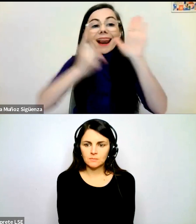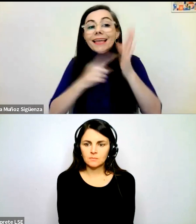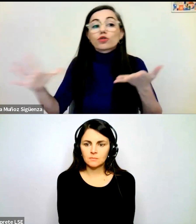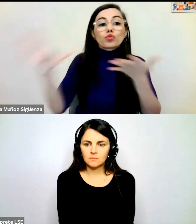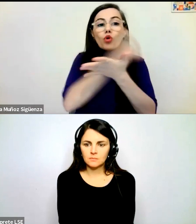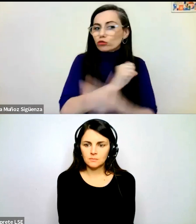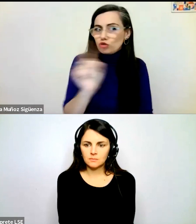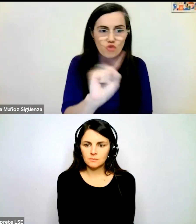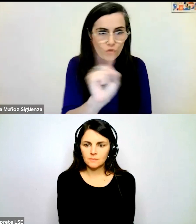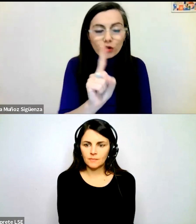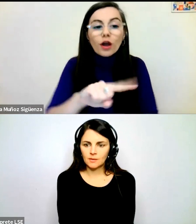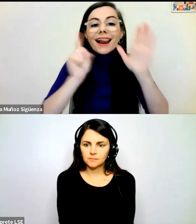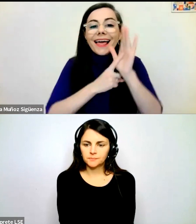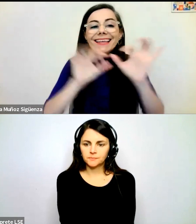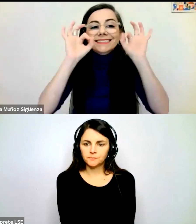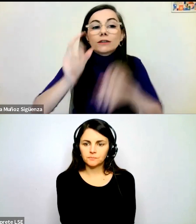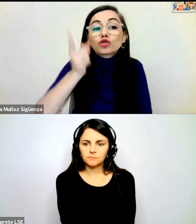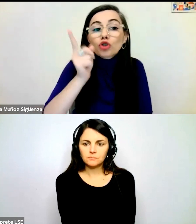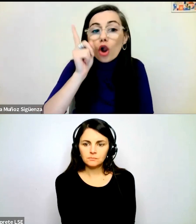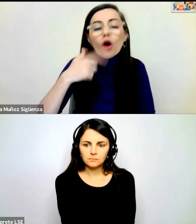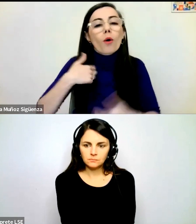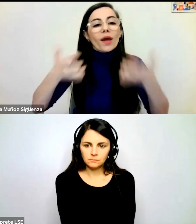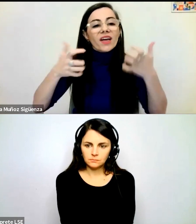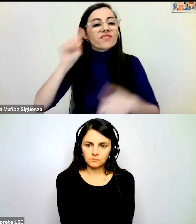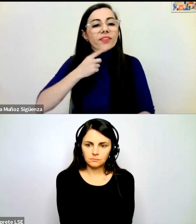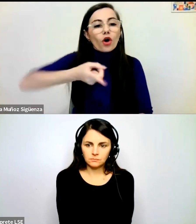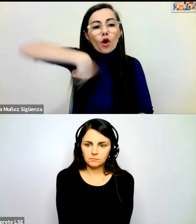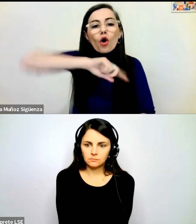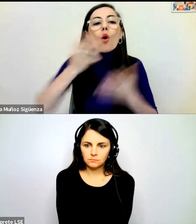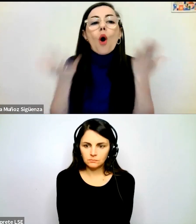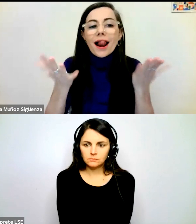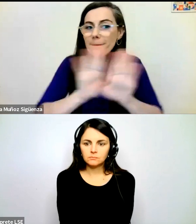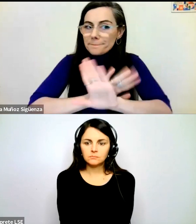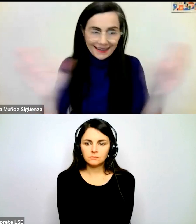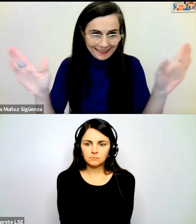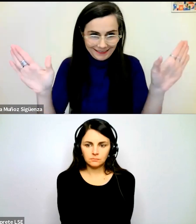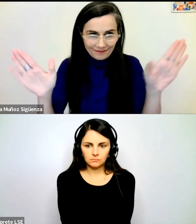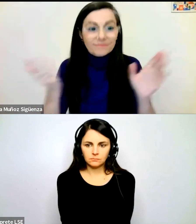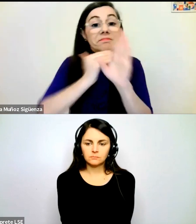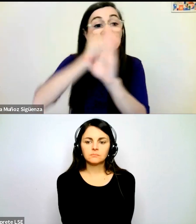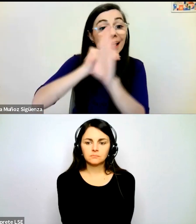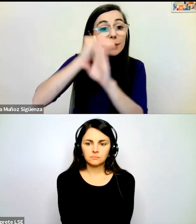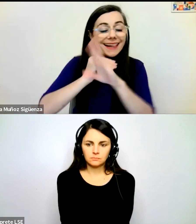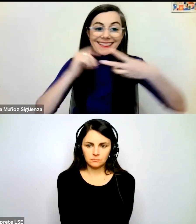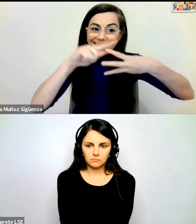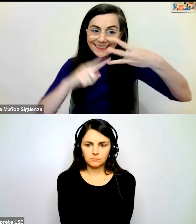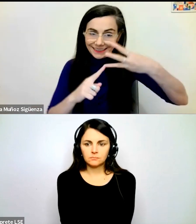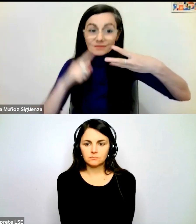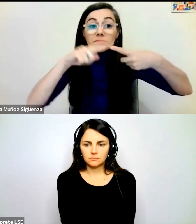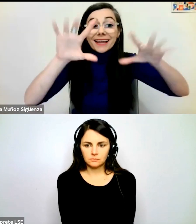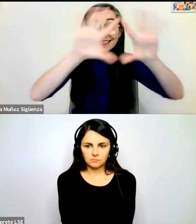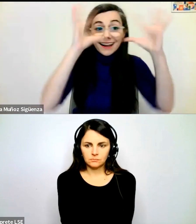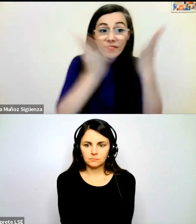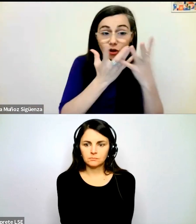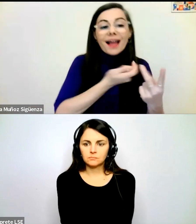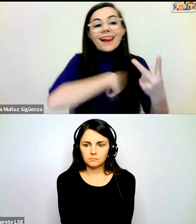legislación que vosotros recordar que no es toda la legislación, solo son los apartados de la ley que benefician a las